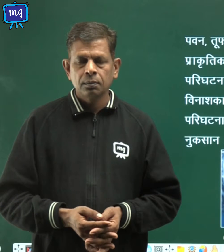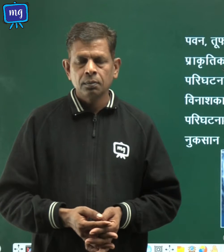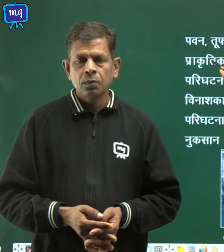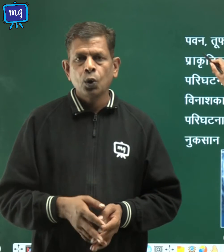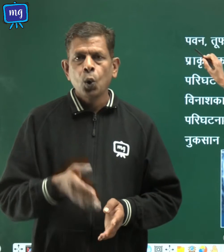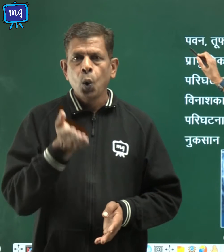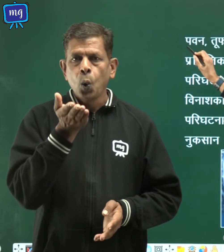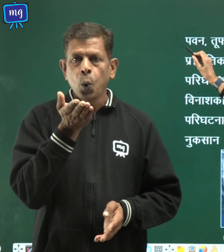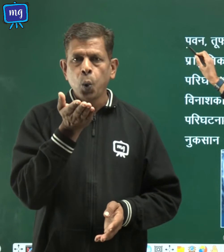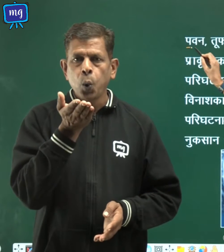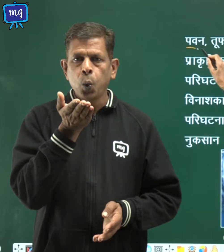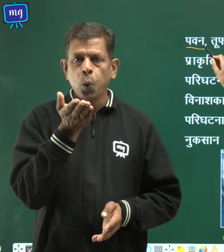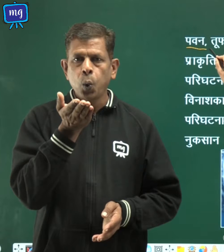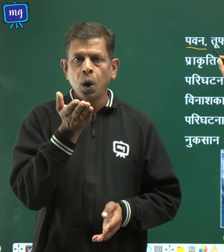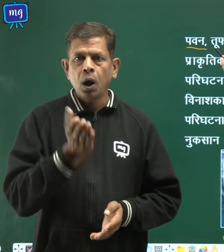पवन,